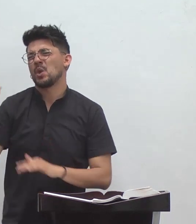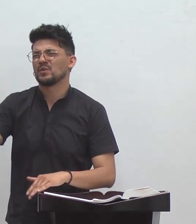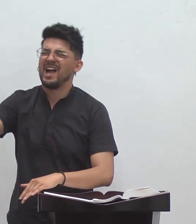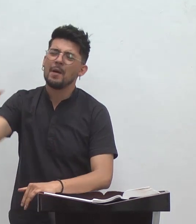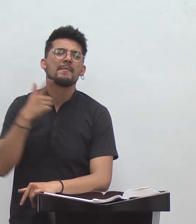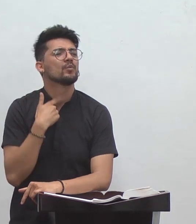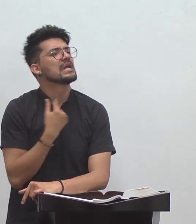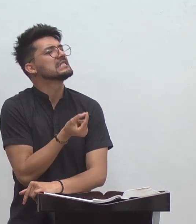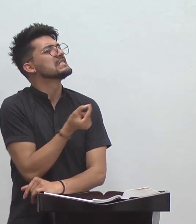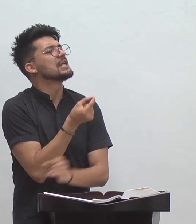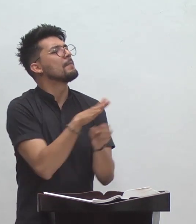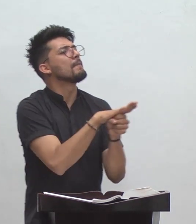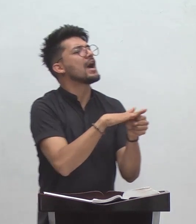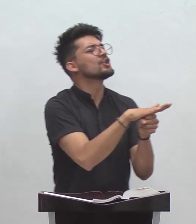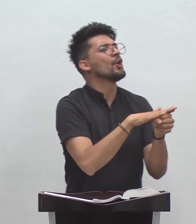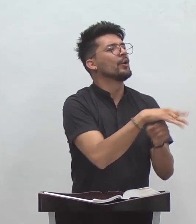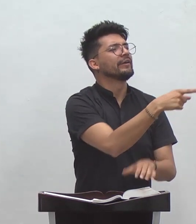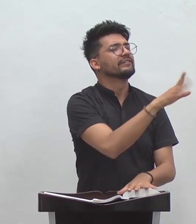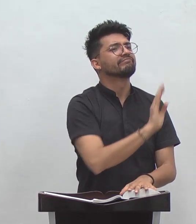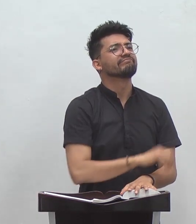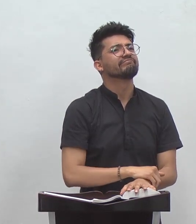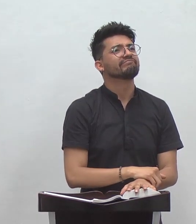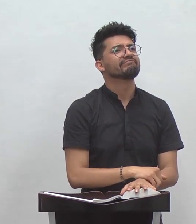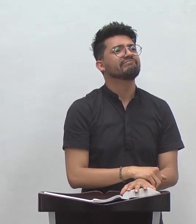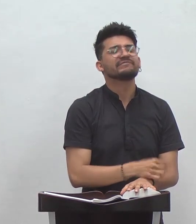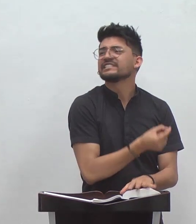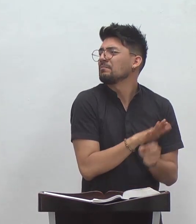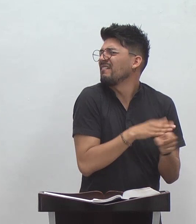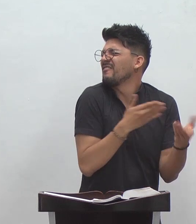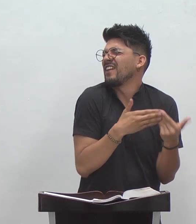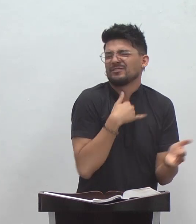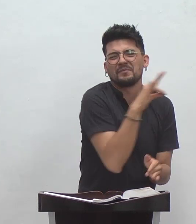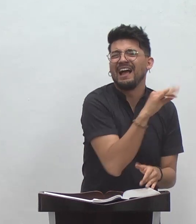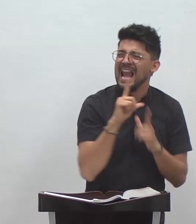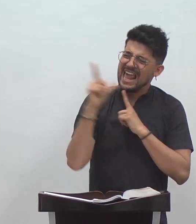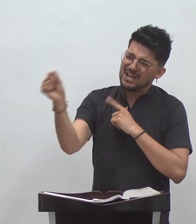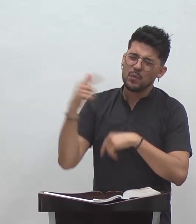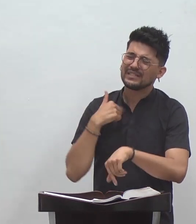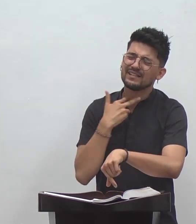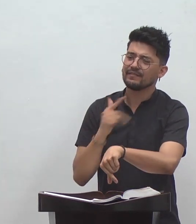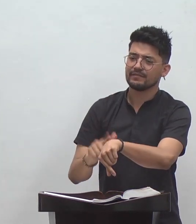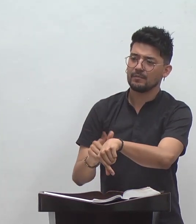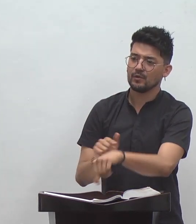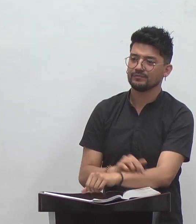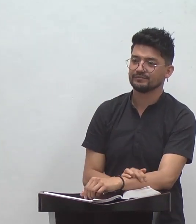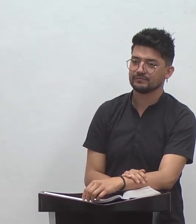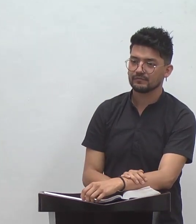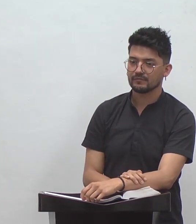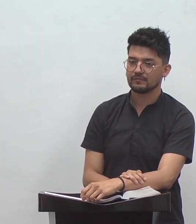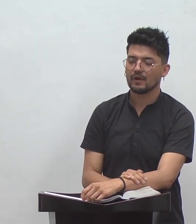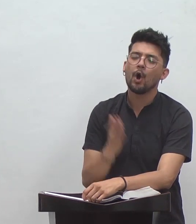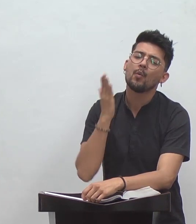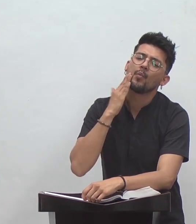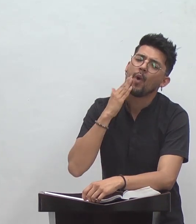Evangelizar, y aparte en Cota, qué lejos. A mí me gusta más cerquita en mi barrio. Es más fácil, ¿no? No tengo que transportarme, no tengo tiempo.